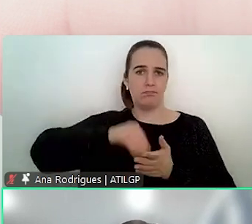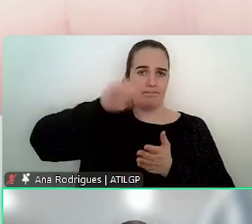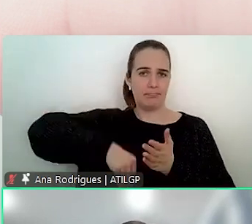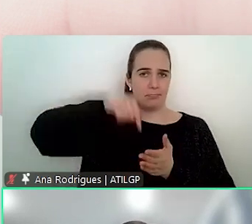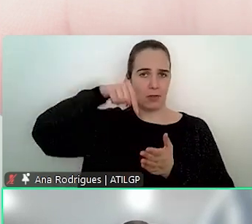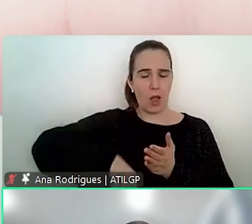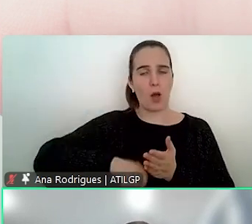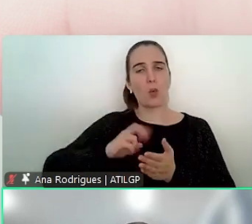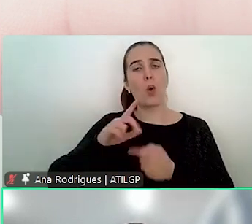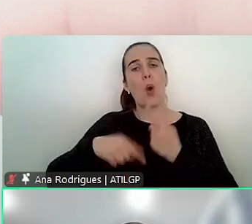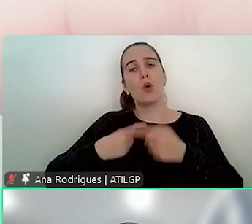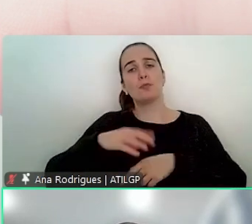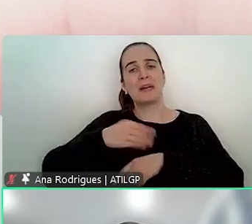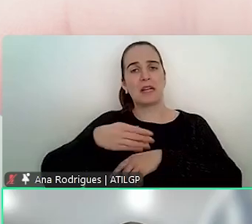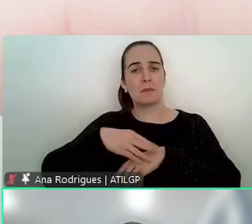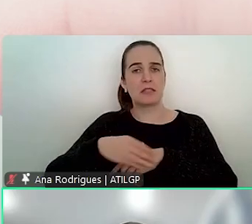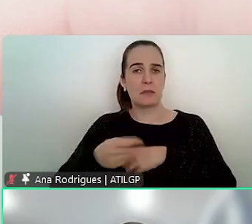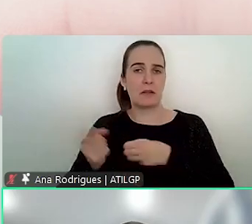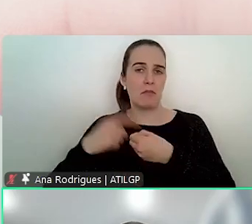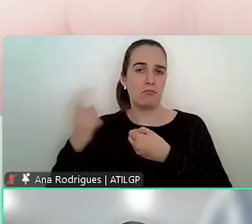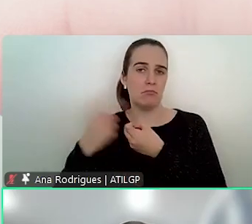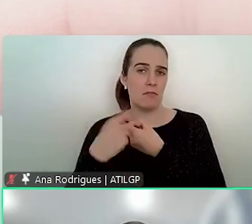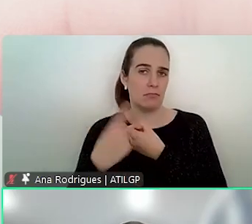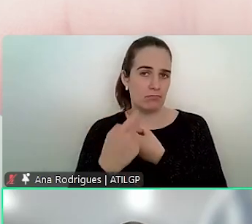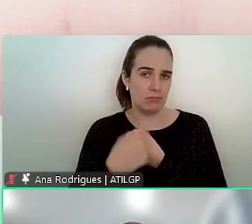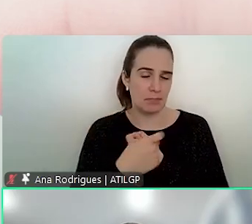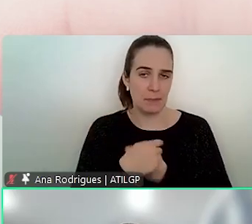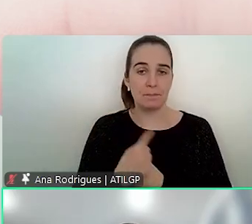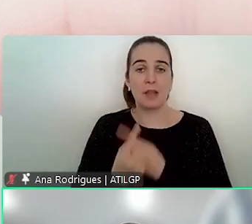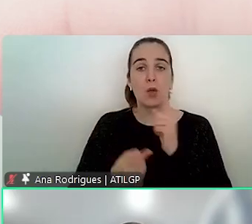se juntando mais tarde, governos locais que também